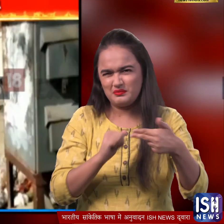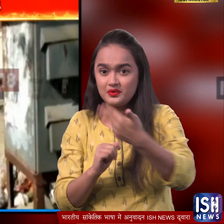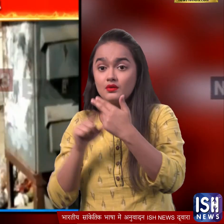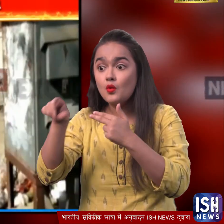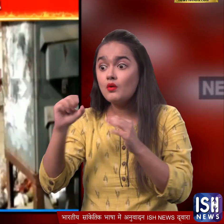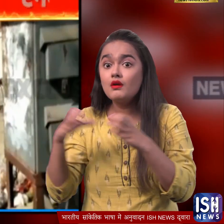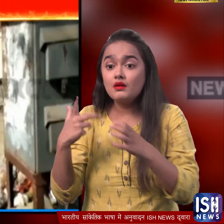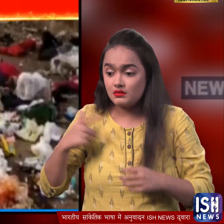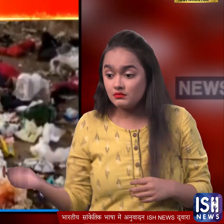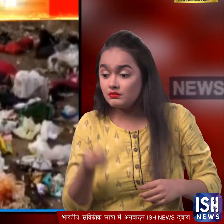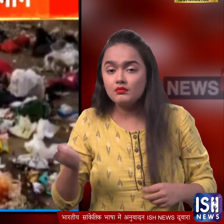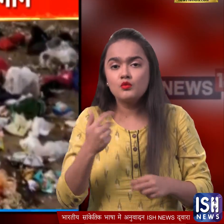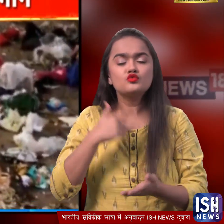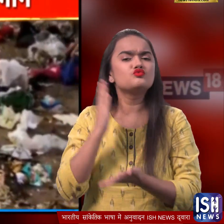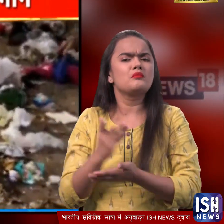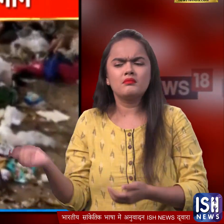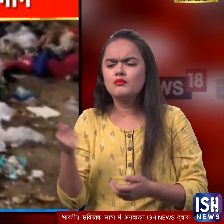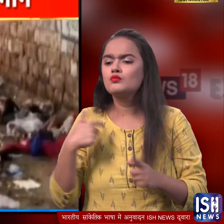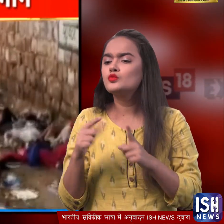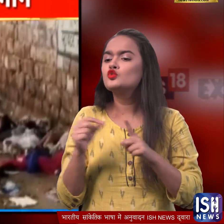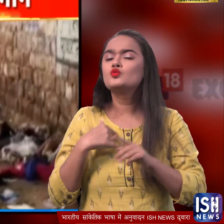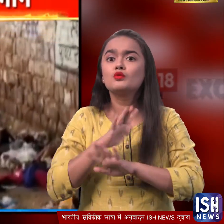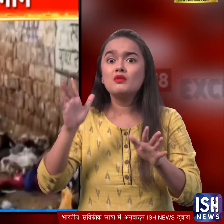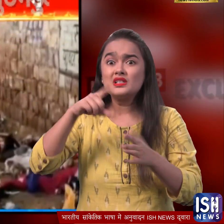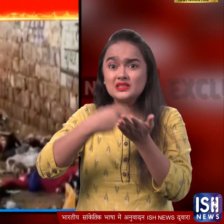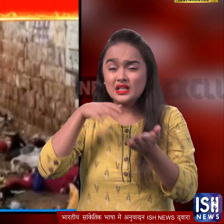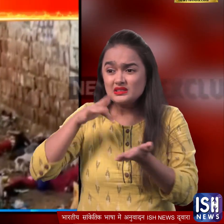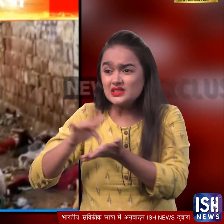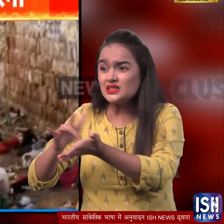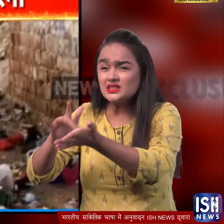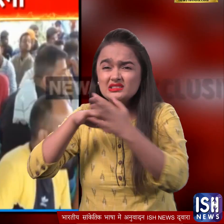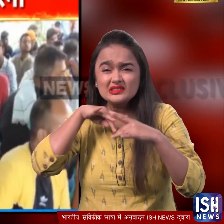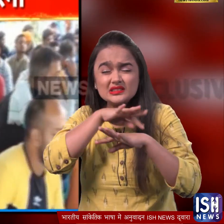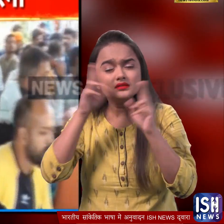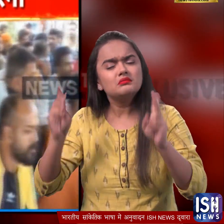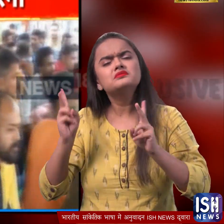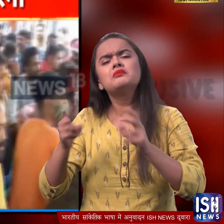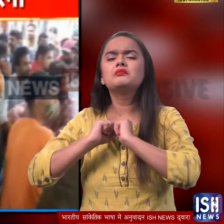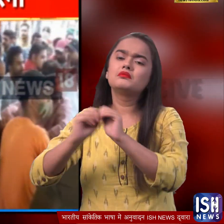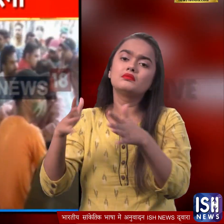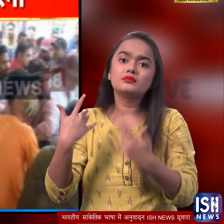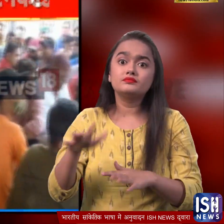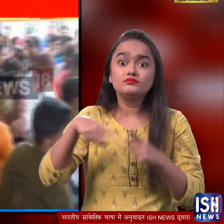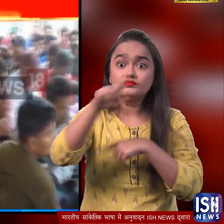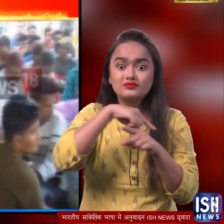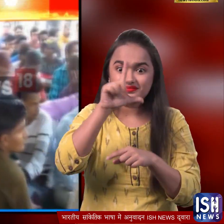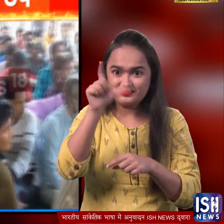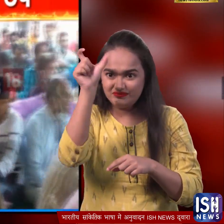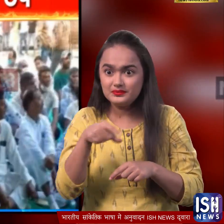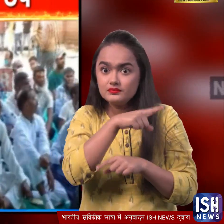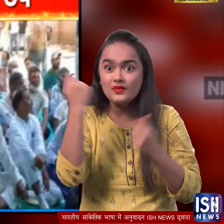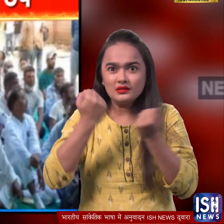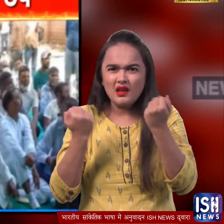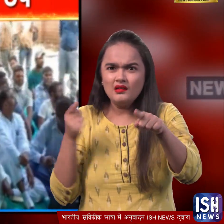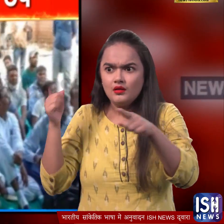उसके समुदाय के लोगों ने झाड़ू हड़ताल का भी ऐलान कर दिया, जिसका असर शहर में जगह जगह दिखने लगा। विरोध करने वालों का दावा है कि पुलिस ने लवली